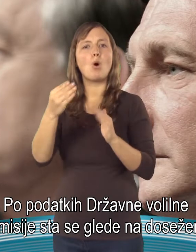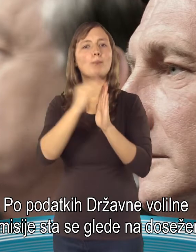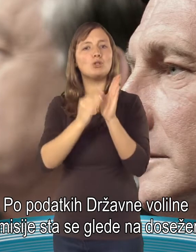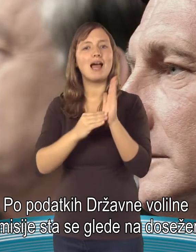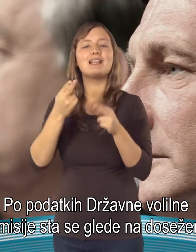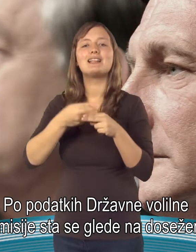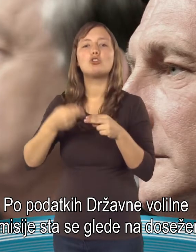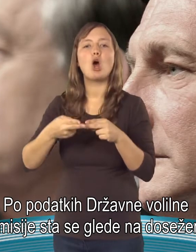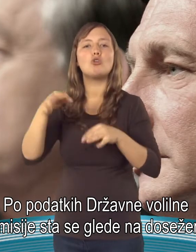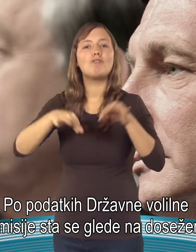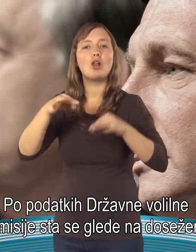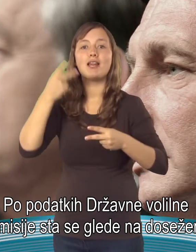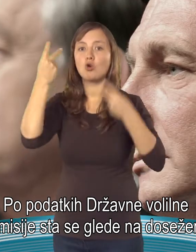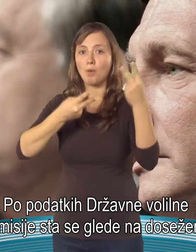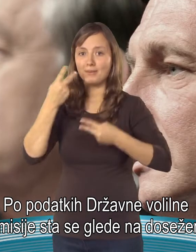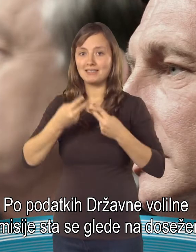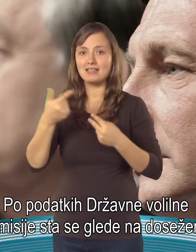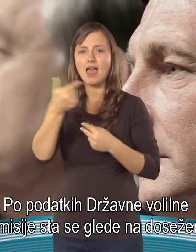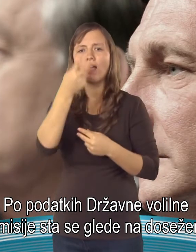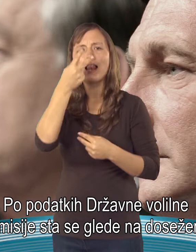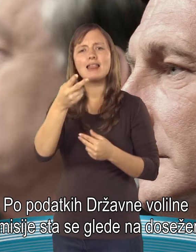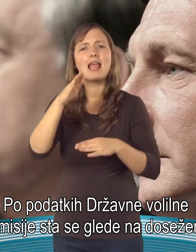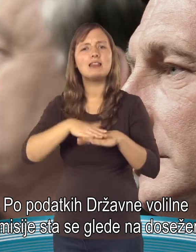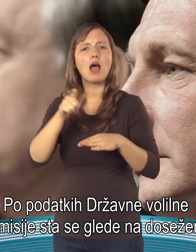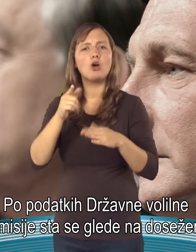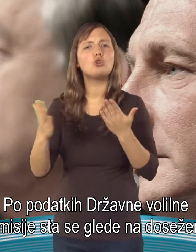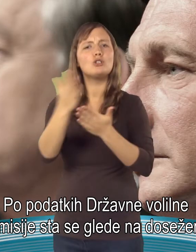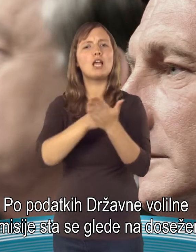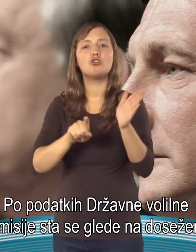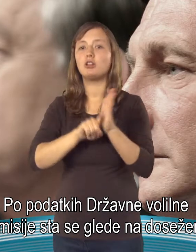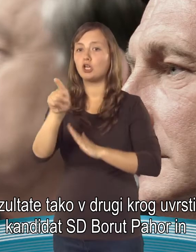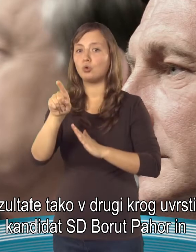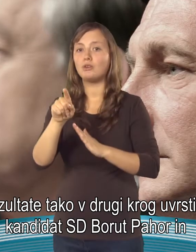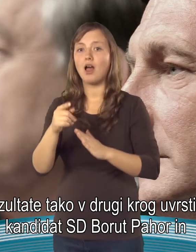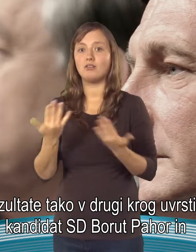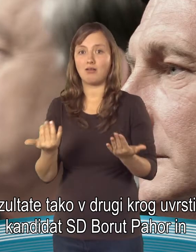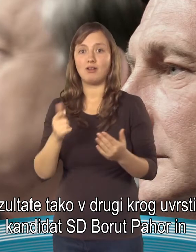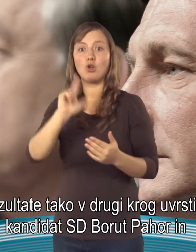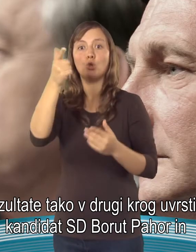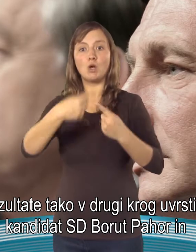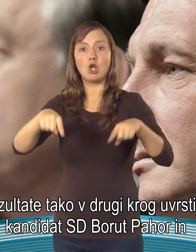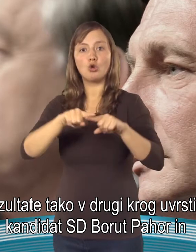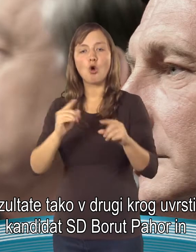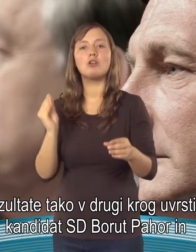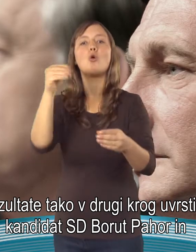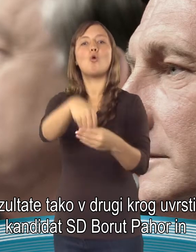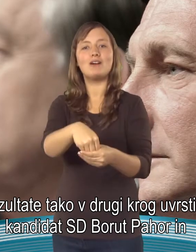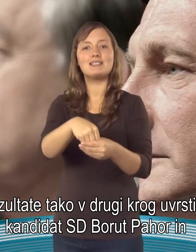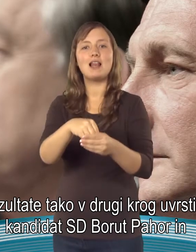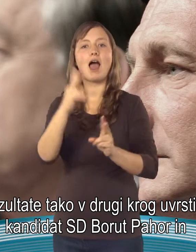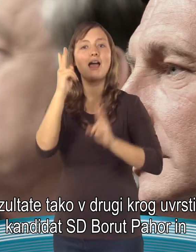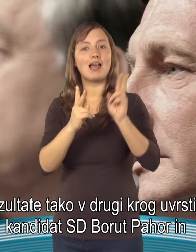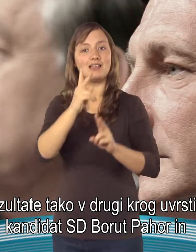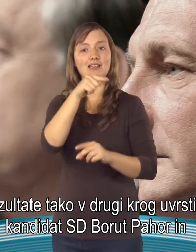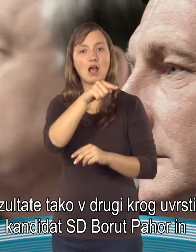Po podatkih Državne volilne komisije sta se glede na dosežene rezultate tako v drugi krog uvrstila kandidata